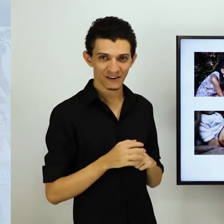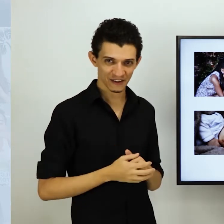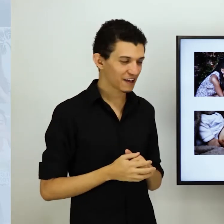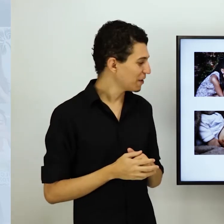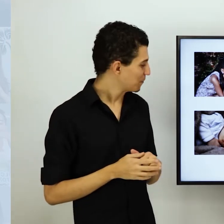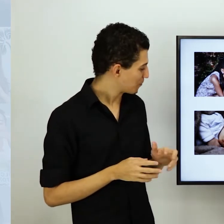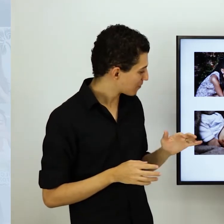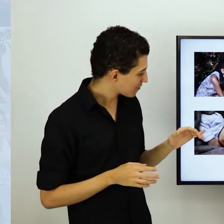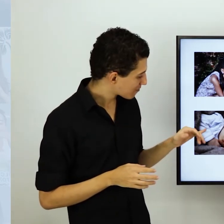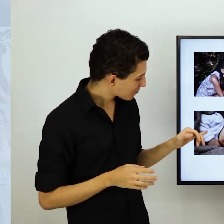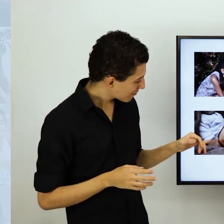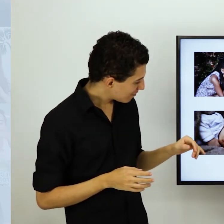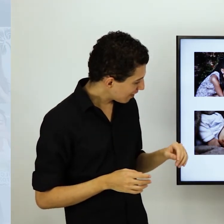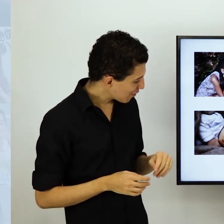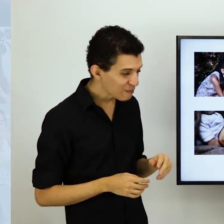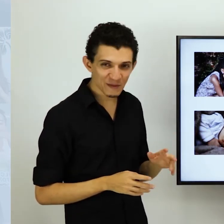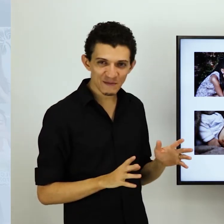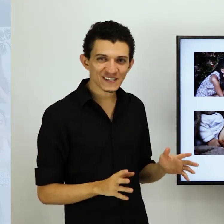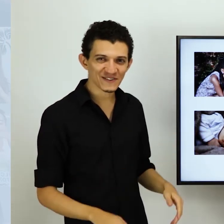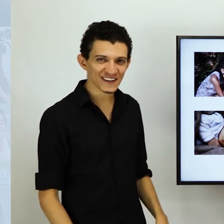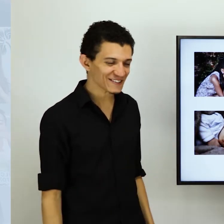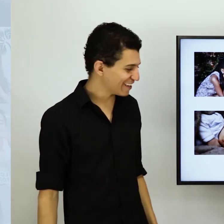Ok. O bebê é mais fácil, né?